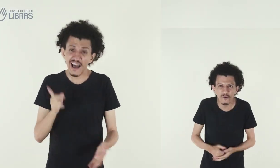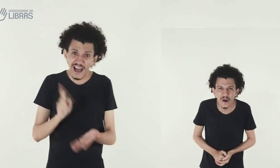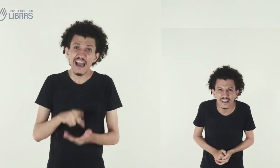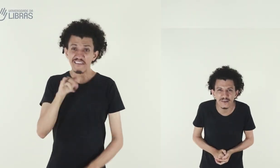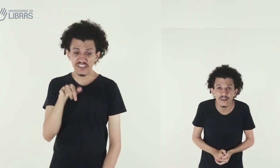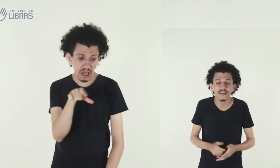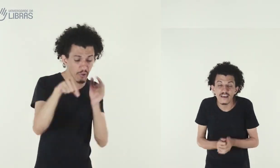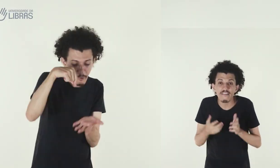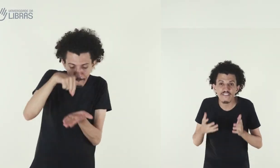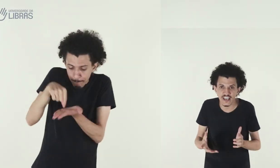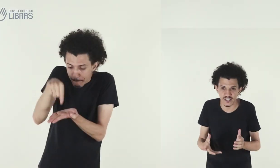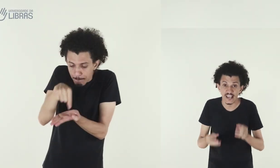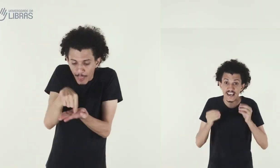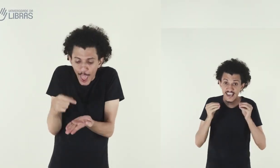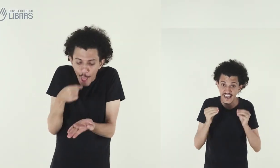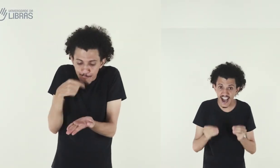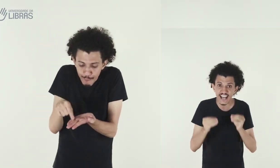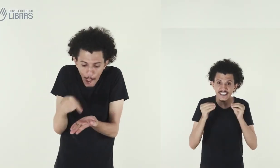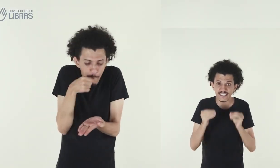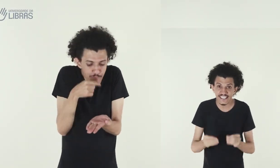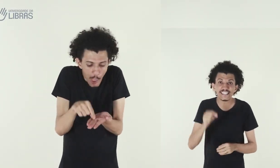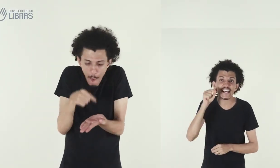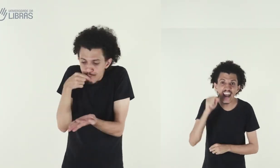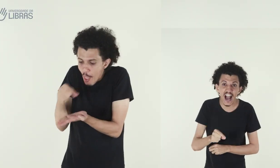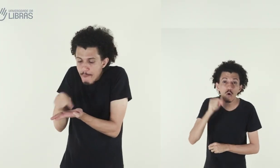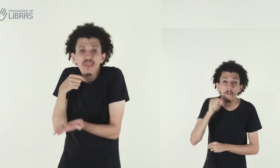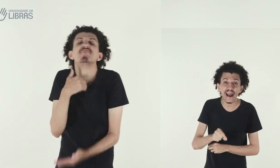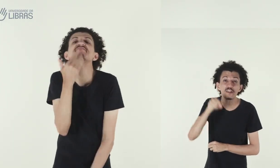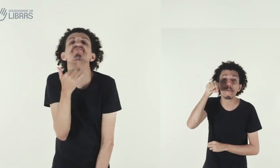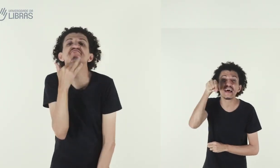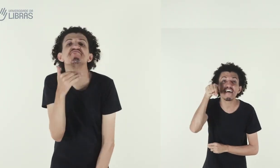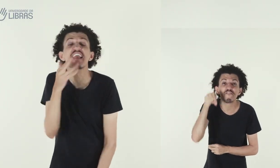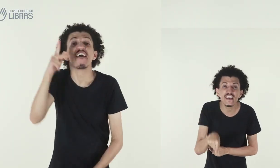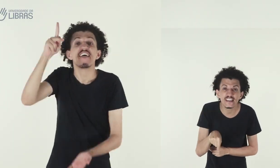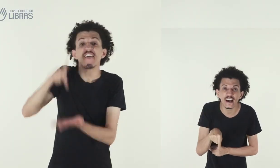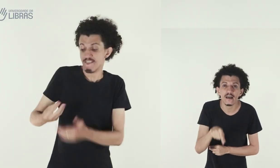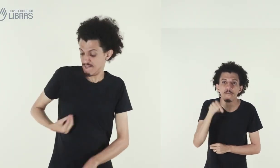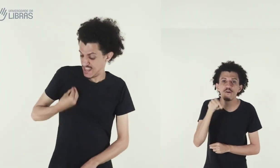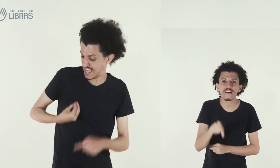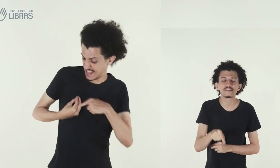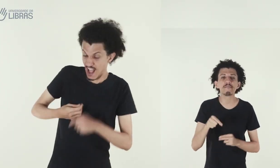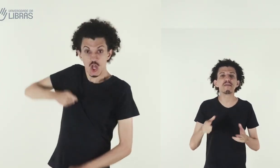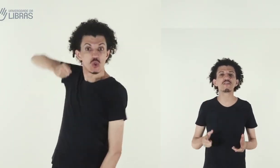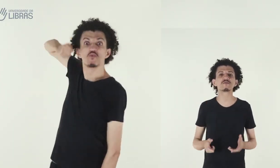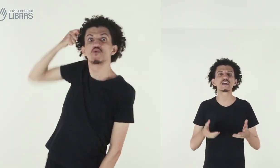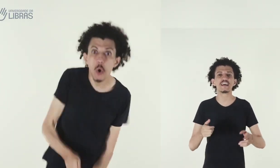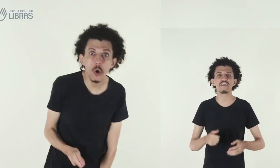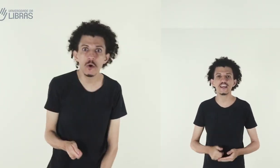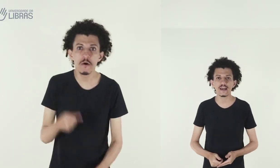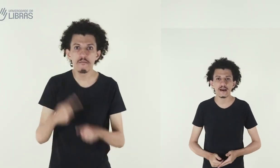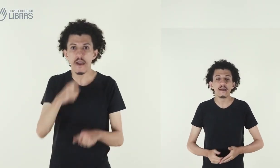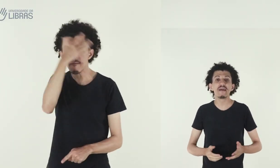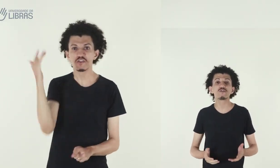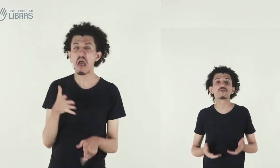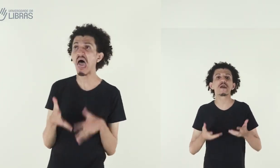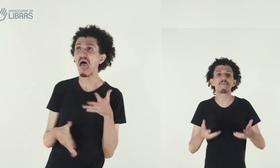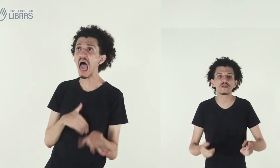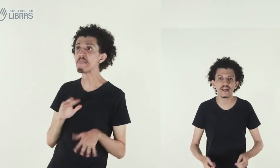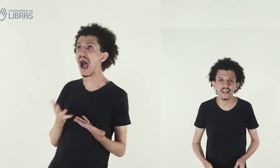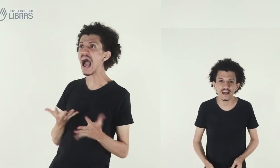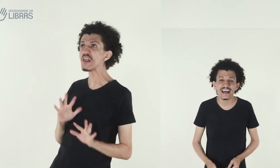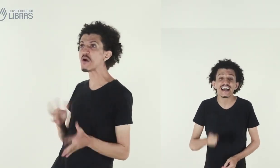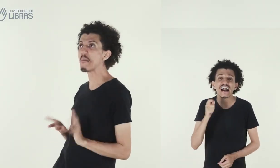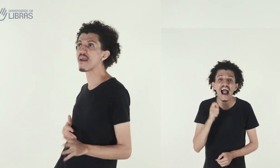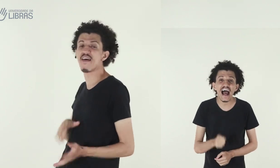coisas até quando? Veja, quem age assim será cobrado pela vida por fazer menos do que deveria, menos do